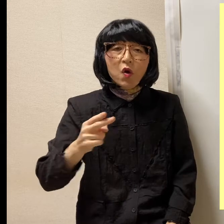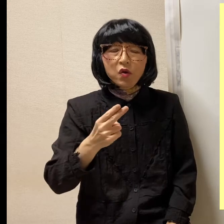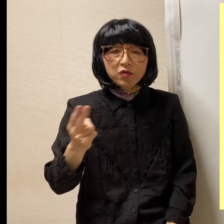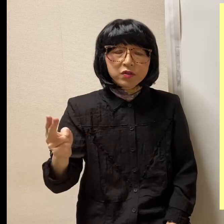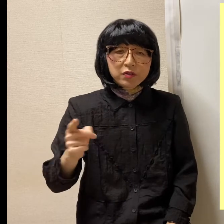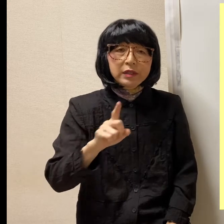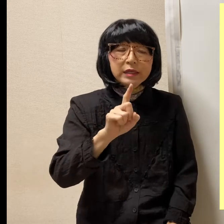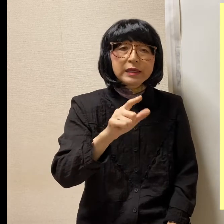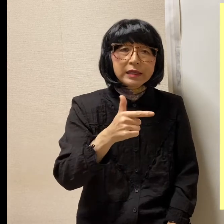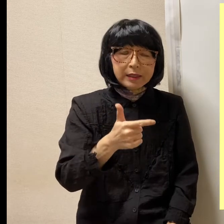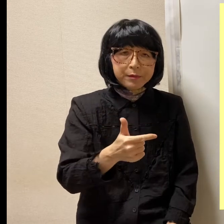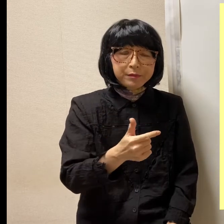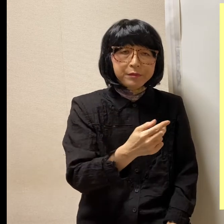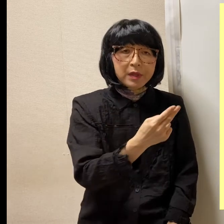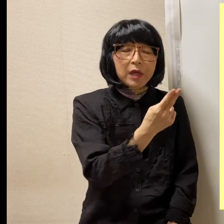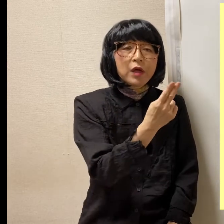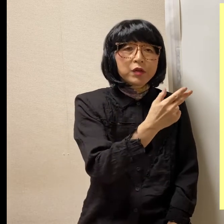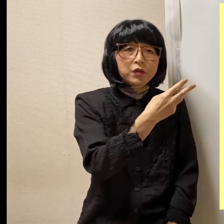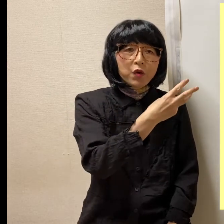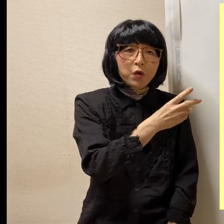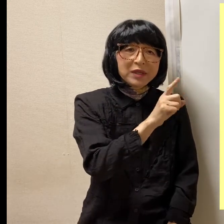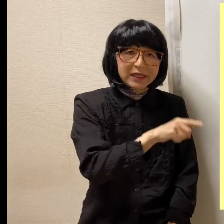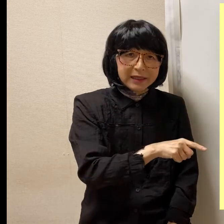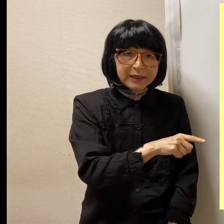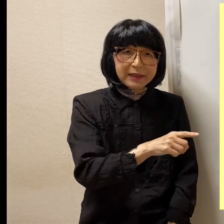I called him Tommy.